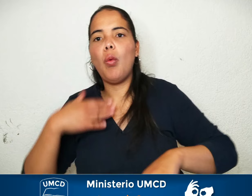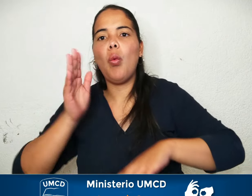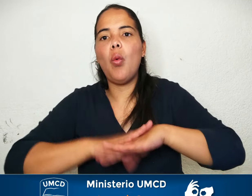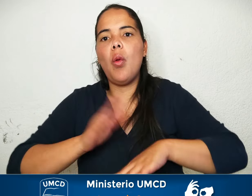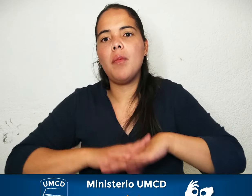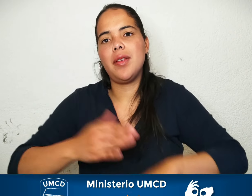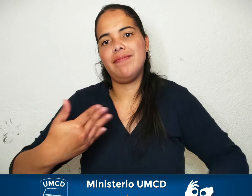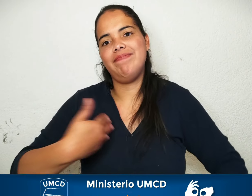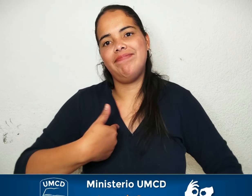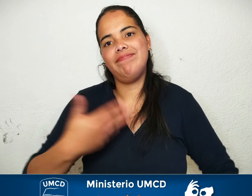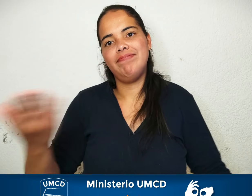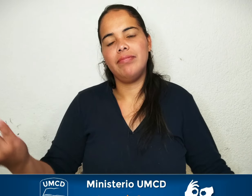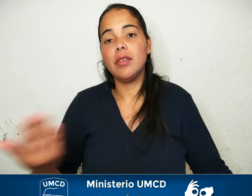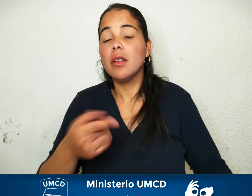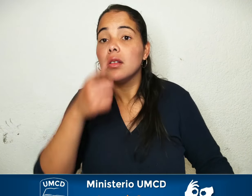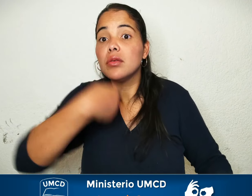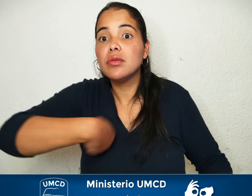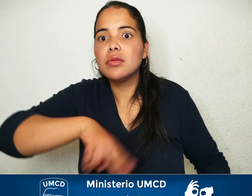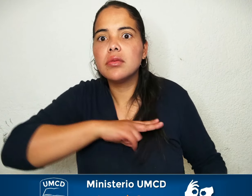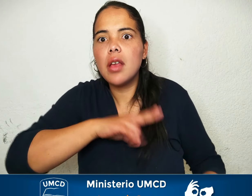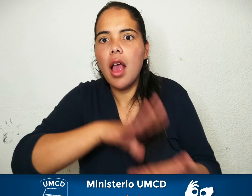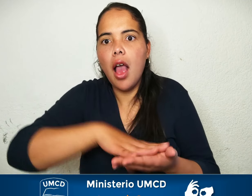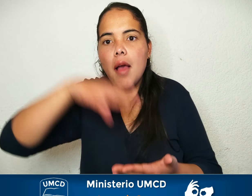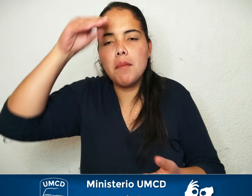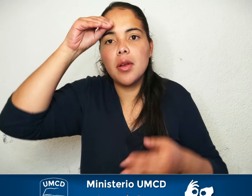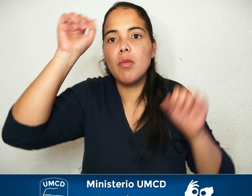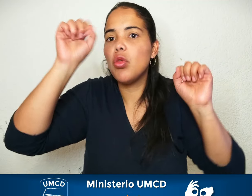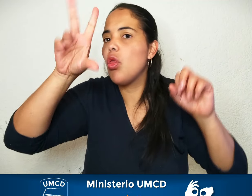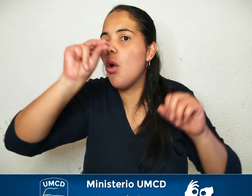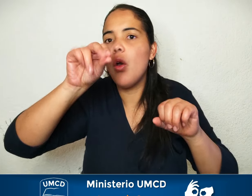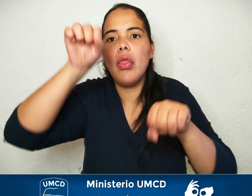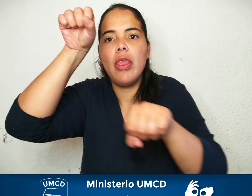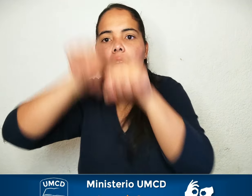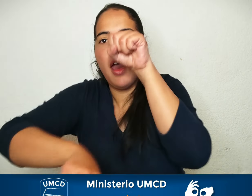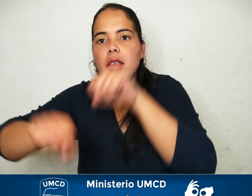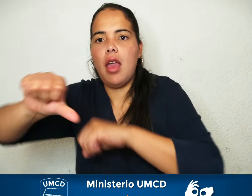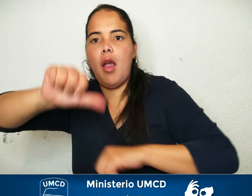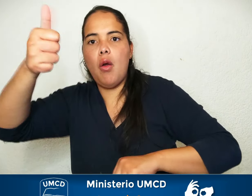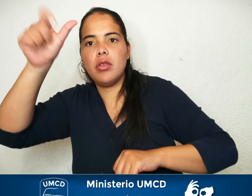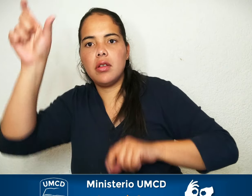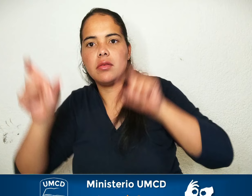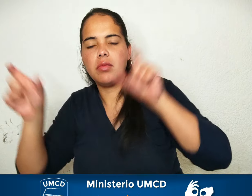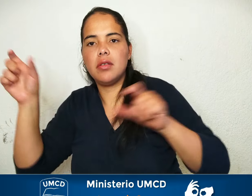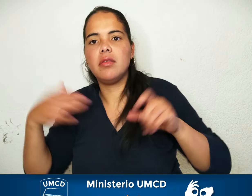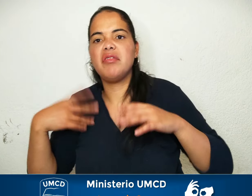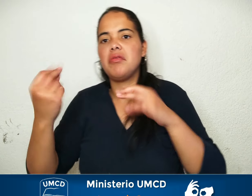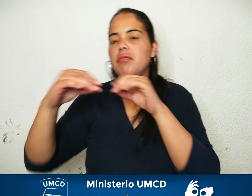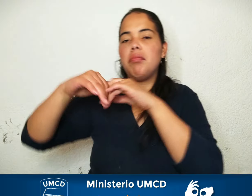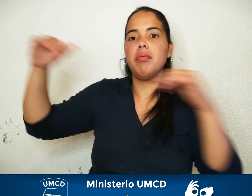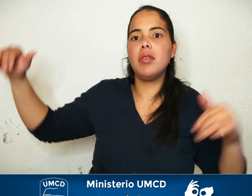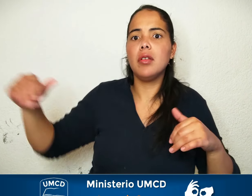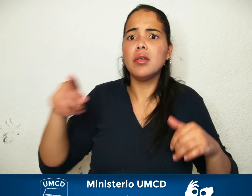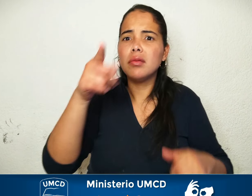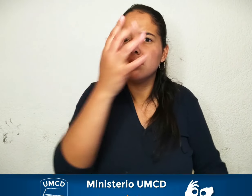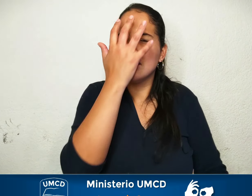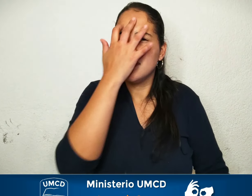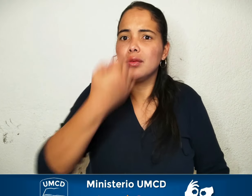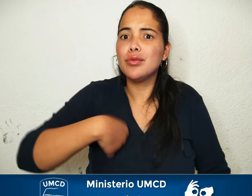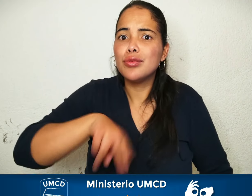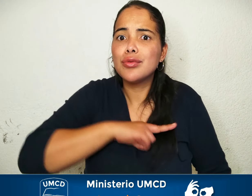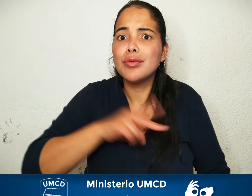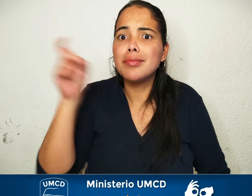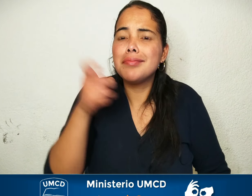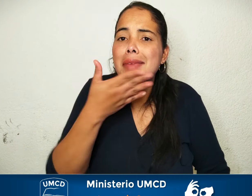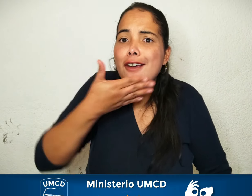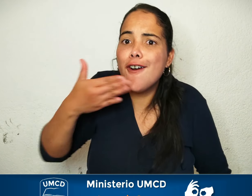momento indignos. Y nosotros daríamos daño haciendo de que ellos participen de ciertas cosas que podrían